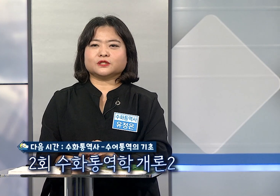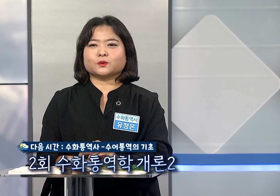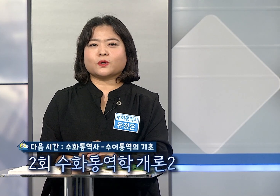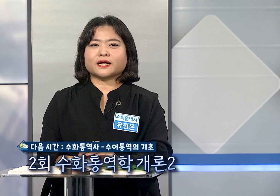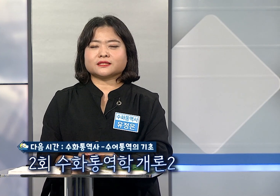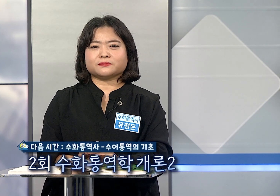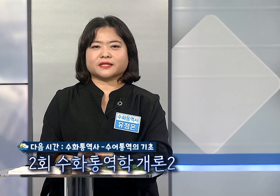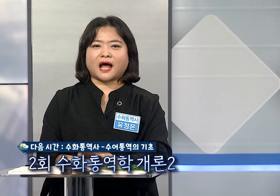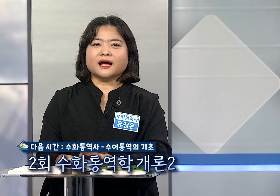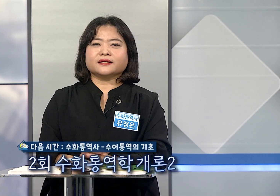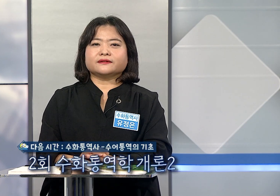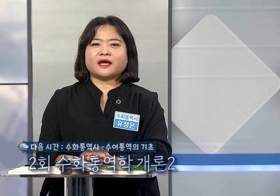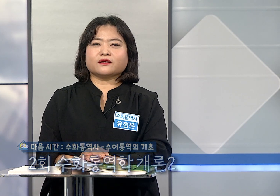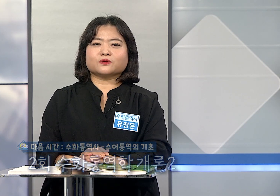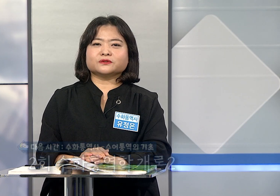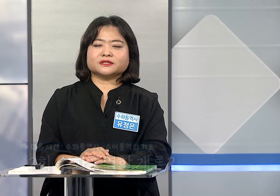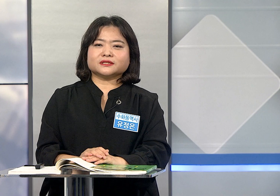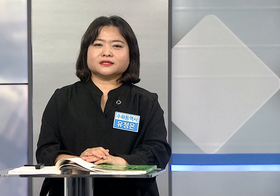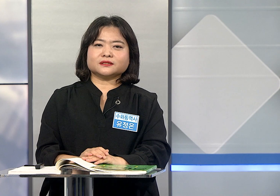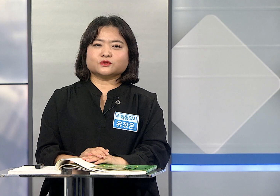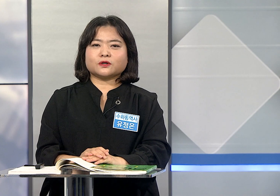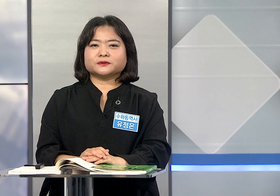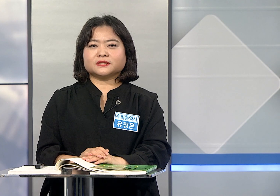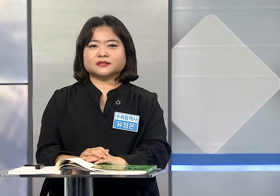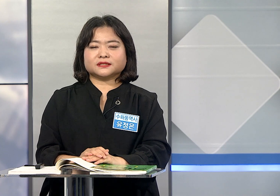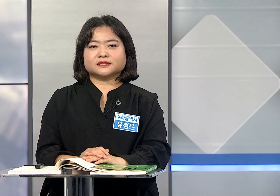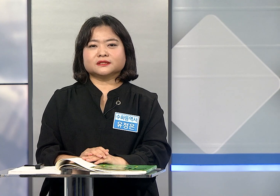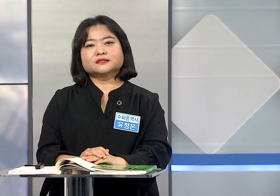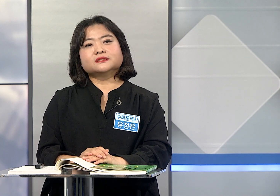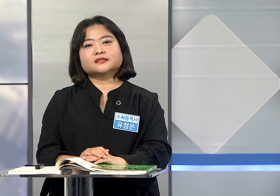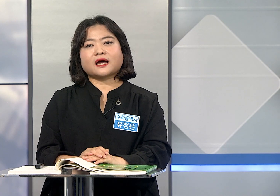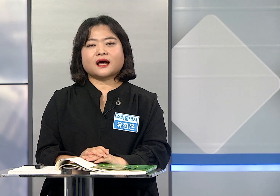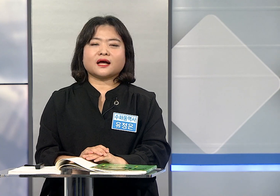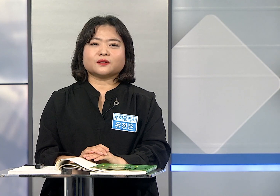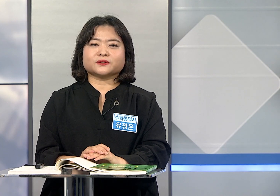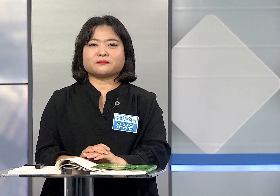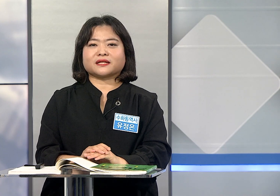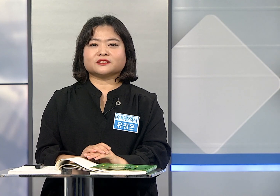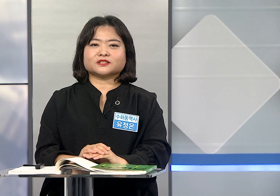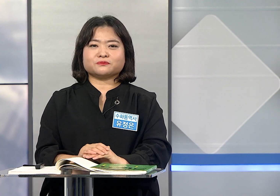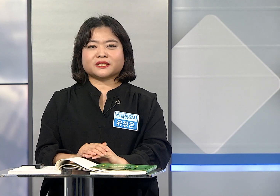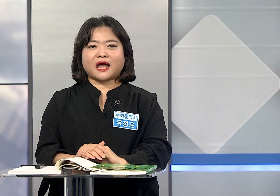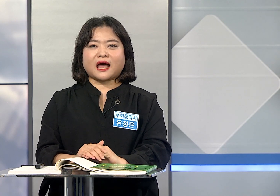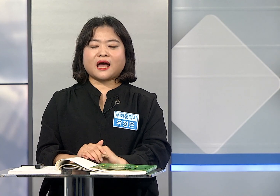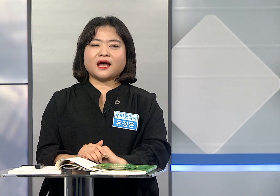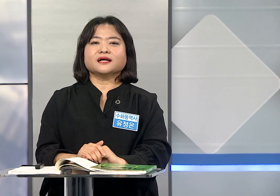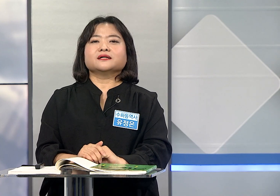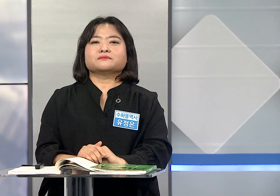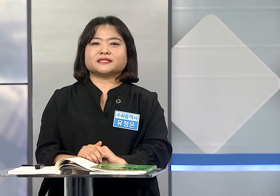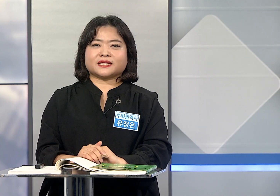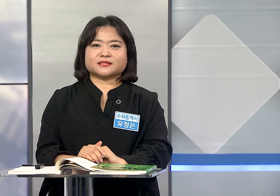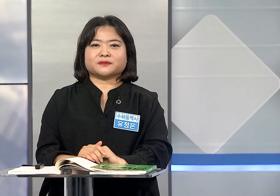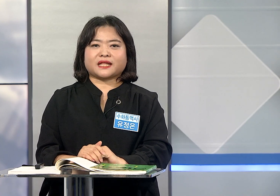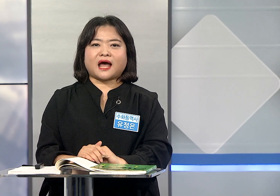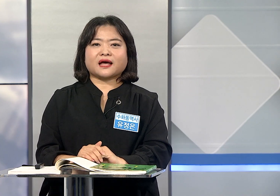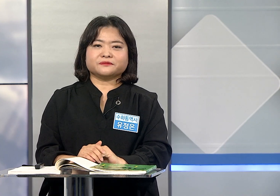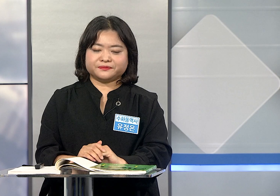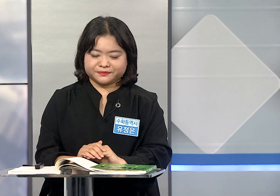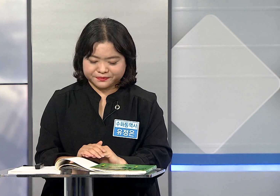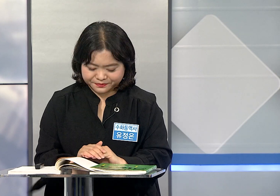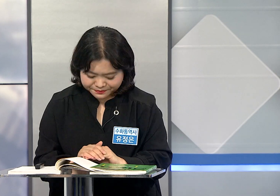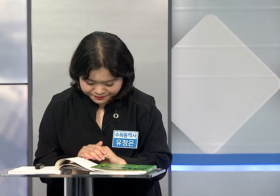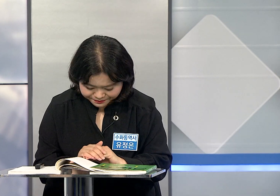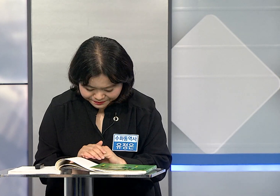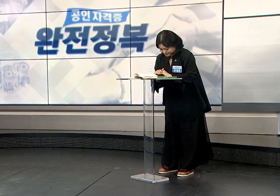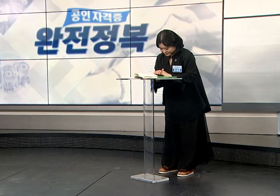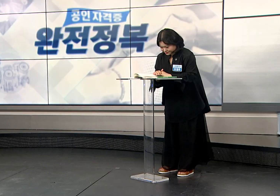말씀을 드리도록 하겠습니다. 네, 여러분들 수업 듣느라 고생 많으셨습니다. 마치겠습니다.